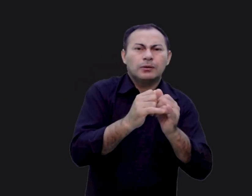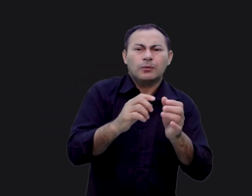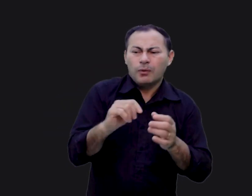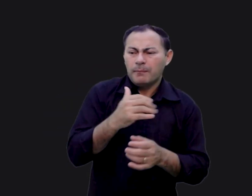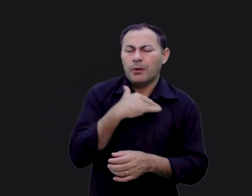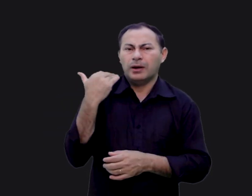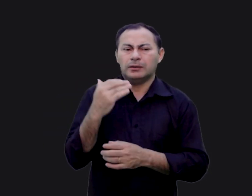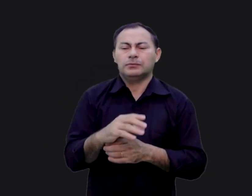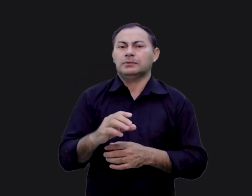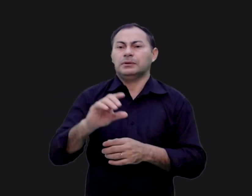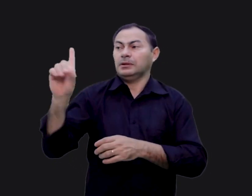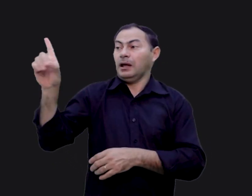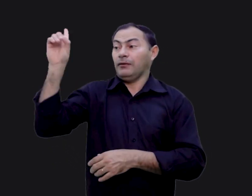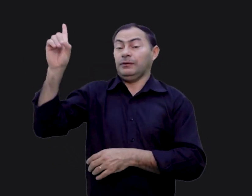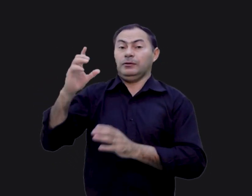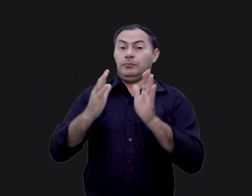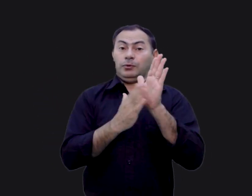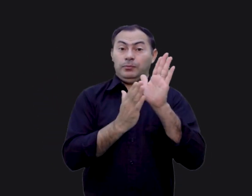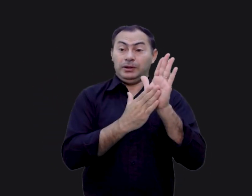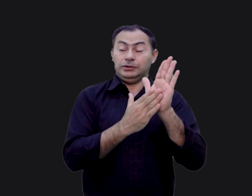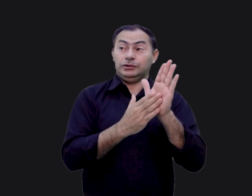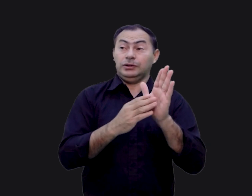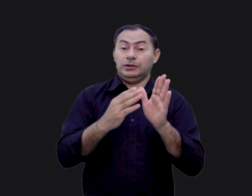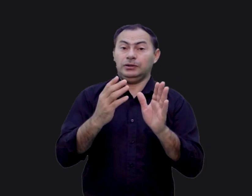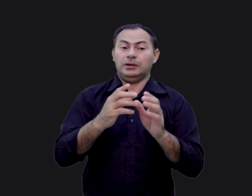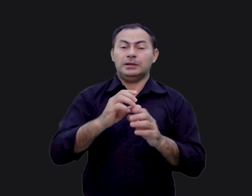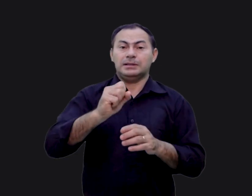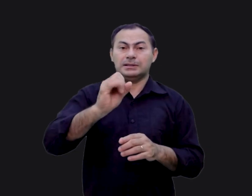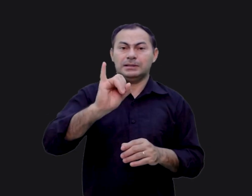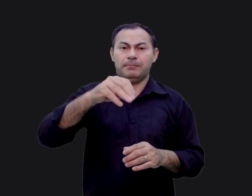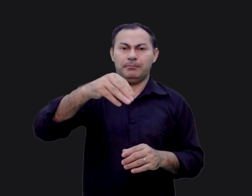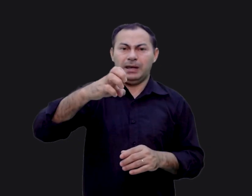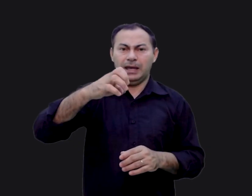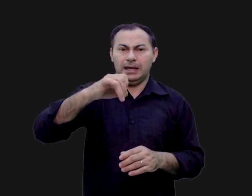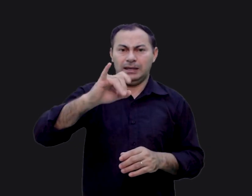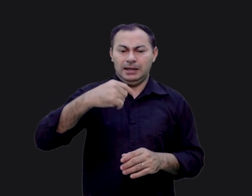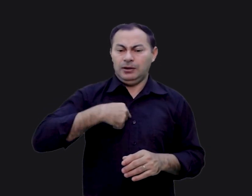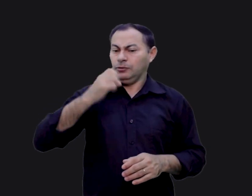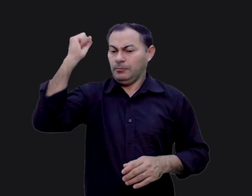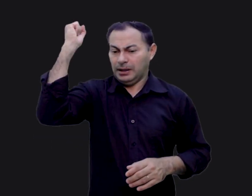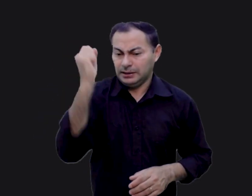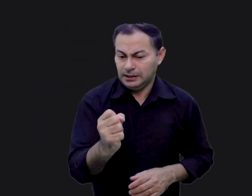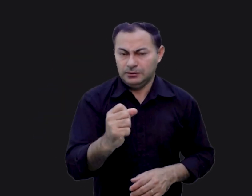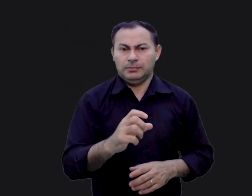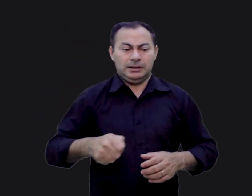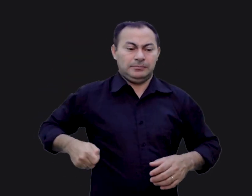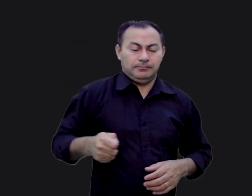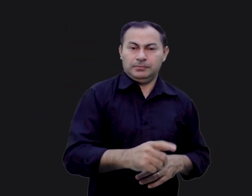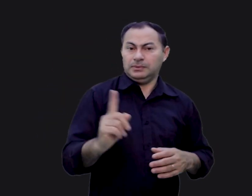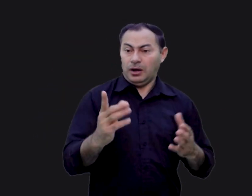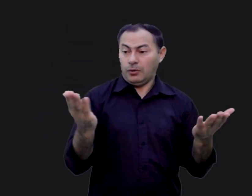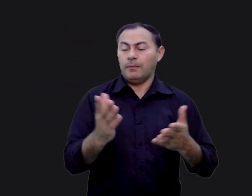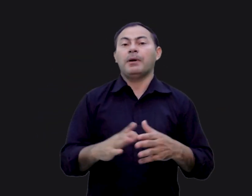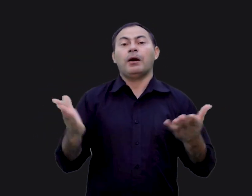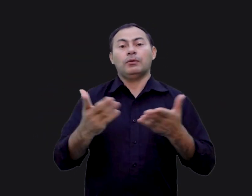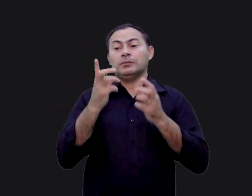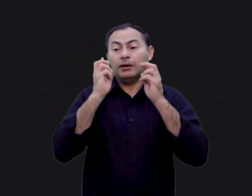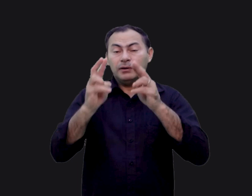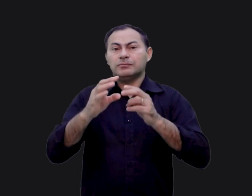estava morrendo, Davi disse a Salomão, eu prometi a Simei, jurando pelo Senhor, que não o mataria a espada. Mas agora não o